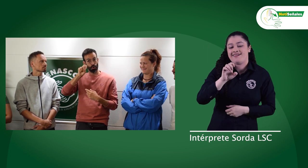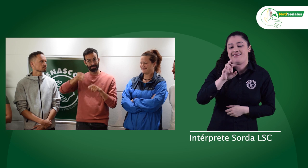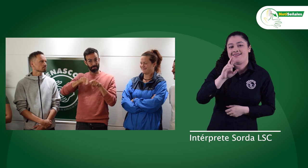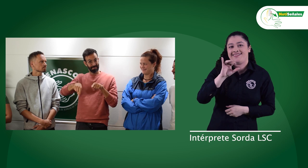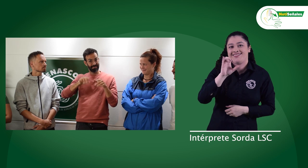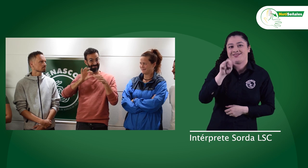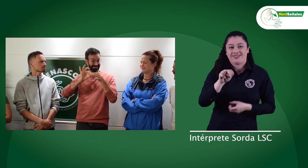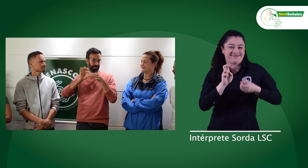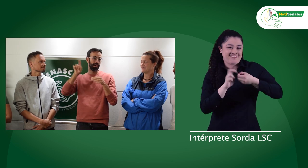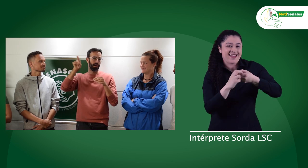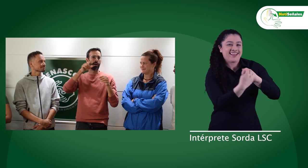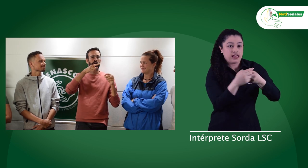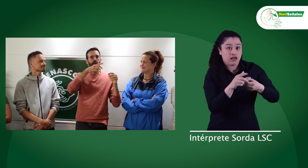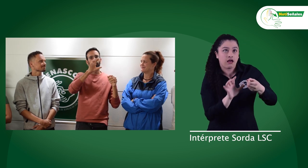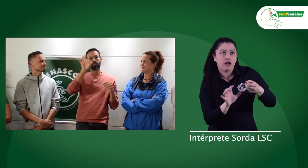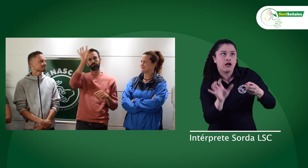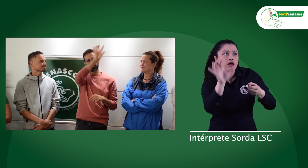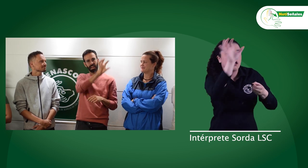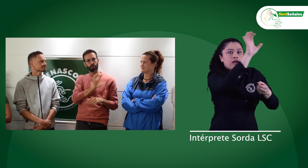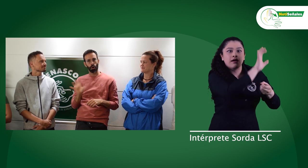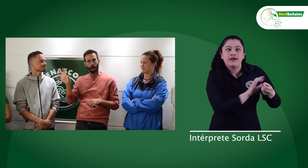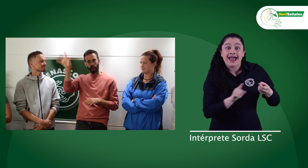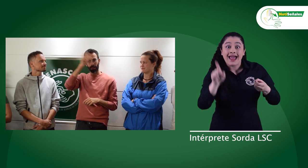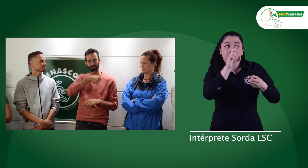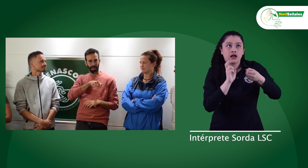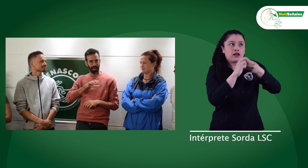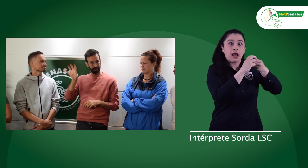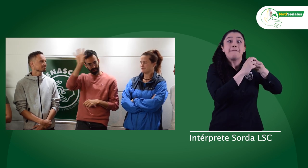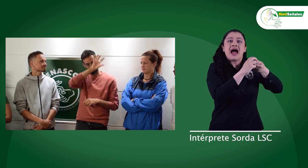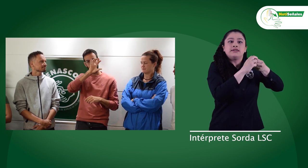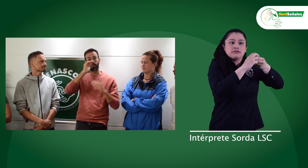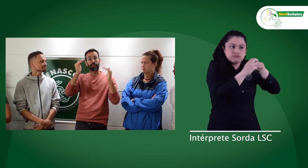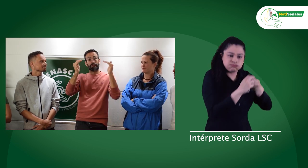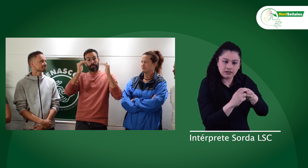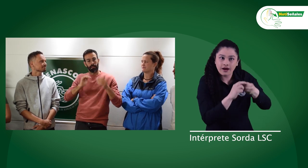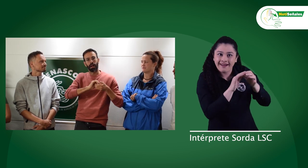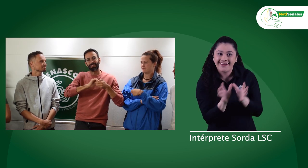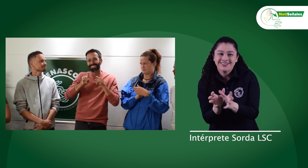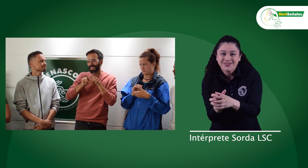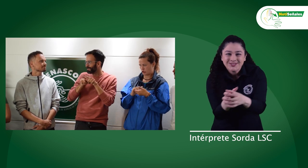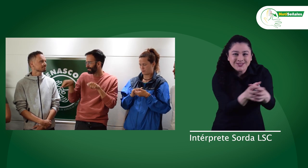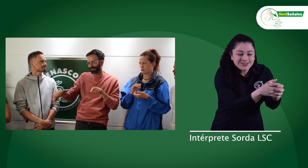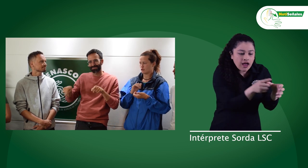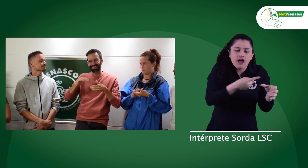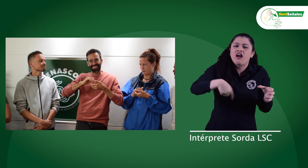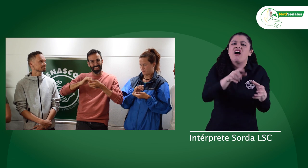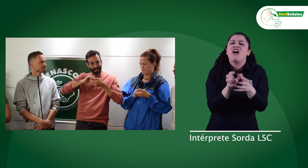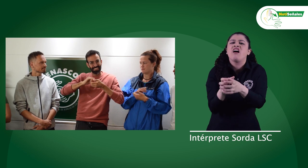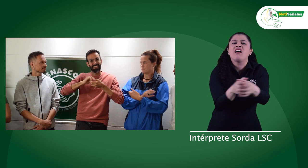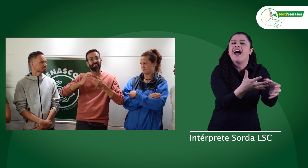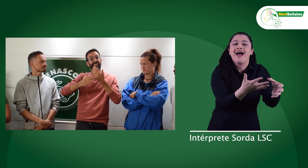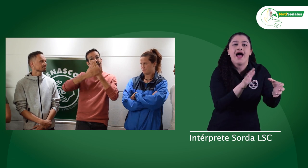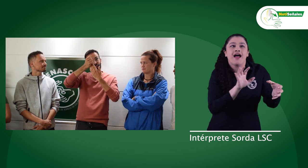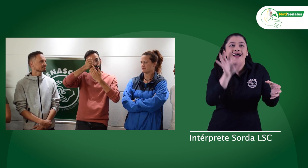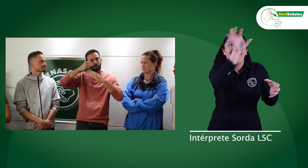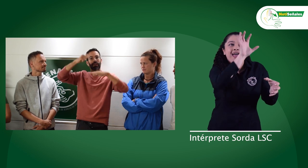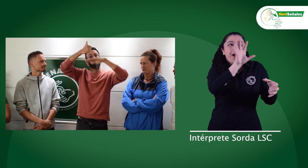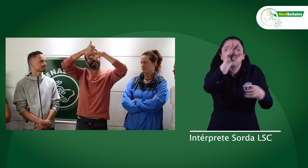asociaciones que van por regiones. A diferencia de Colombia, donde es la federación quien tiene la